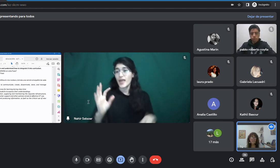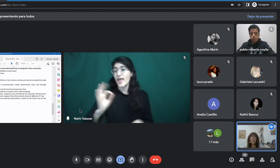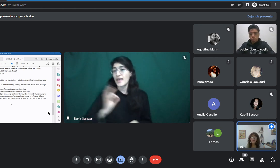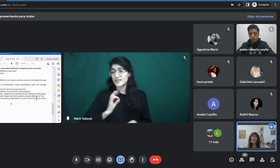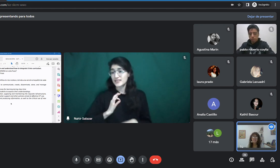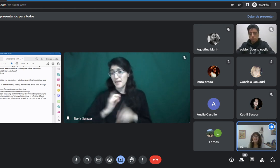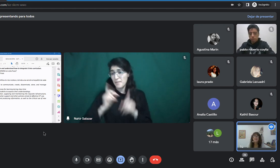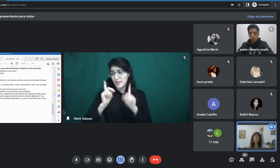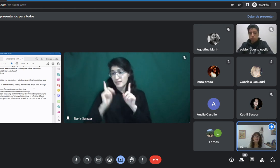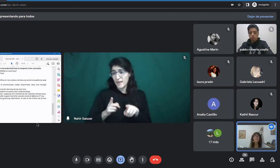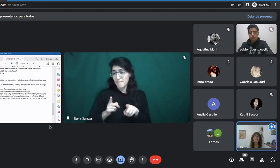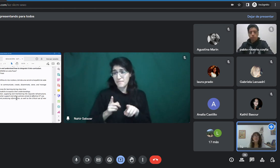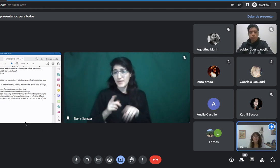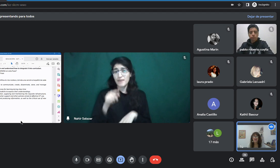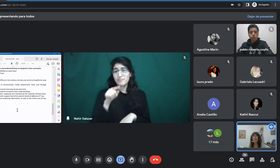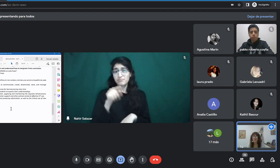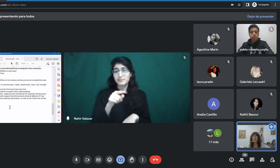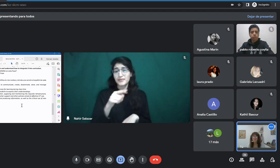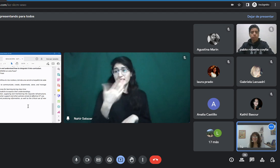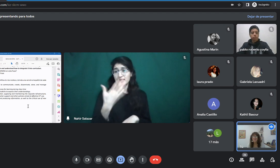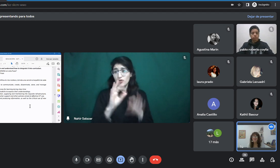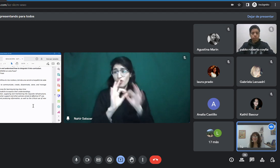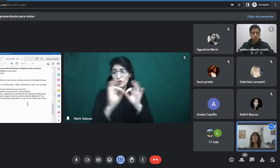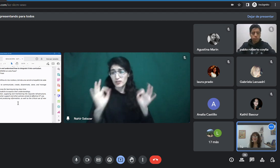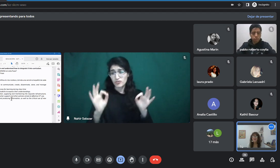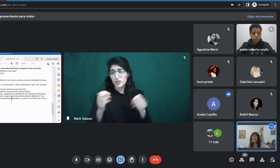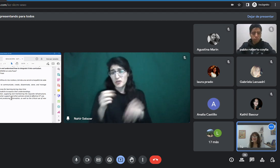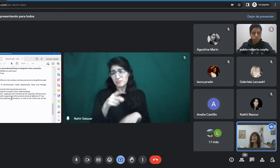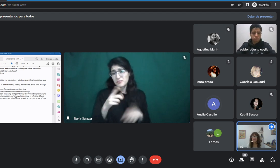muy parecido así el formato, ¿sí?